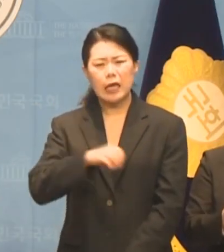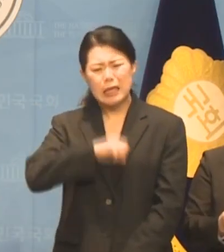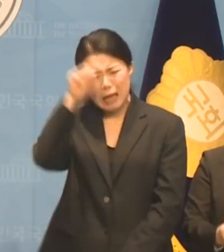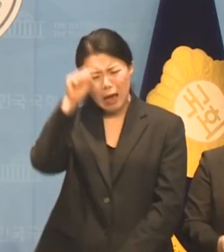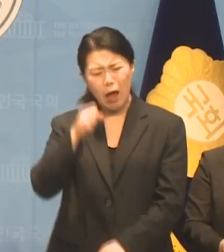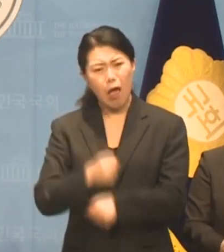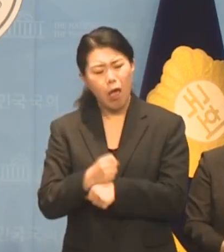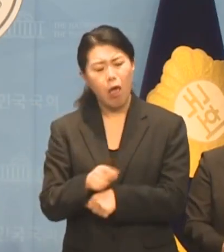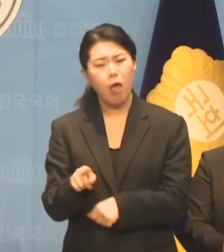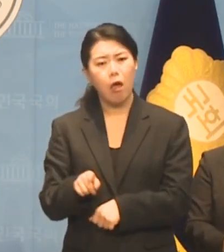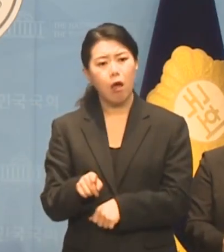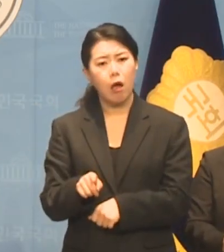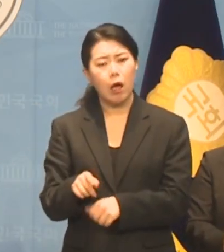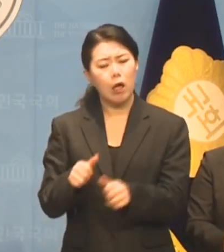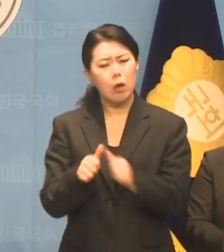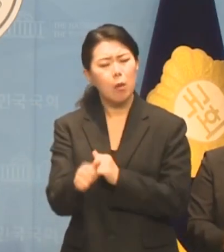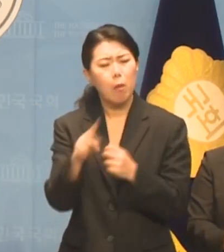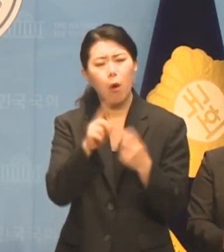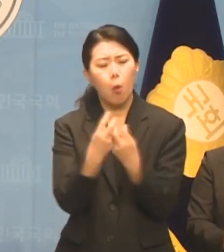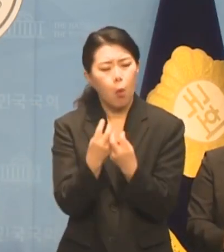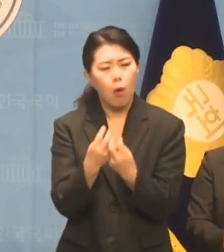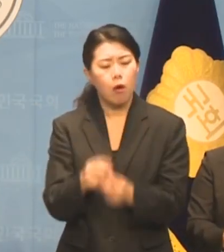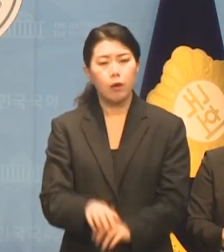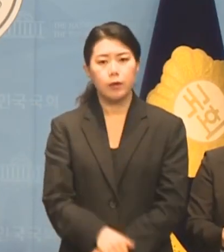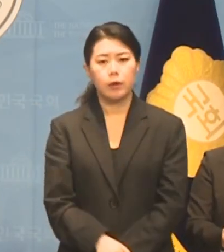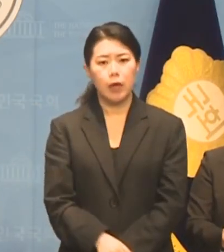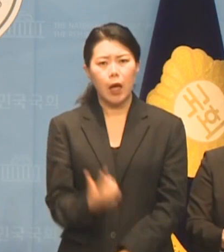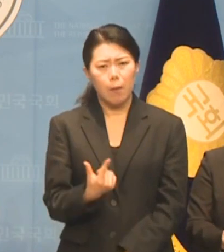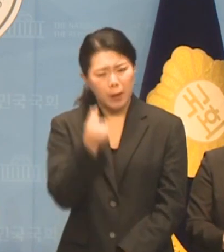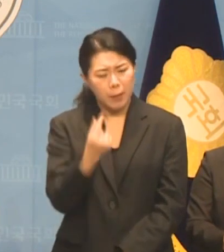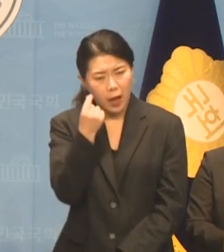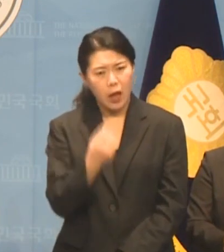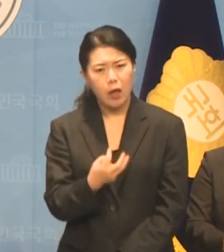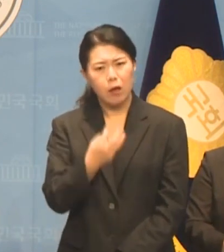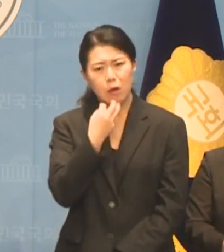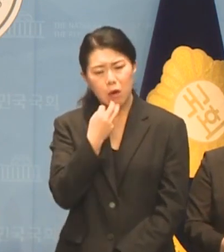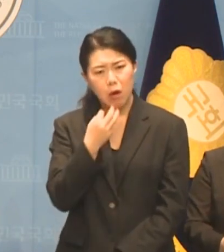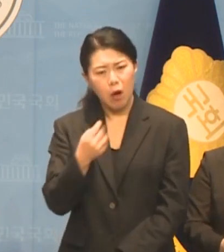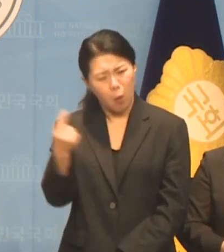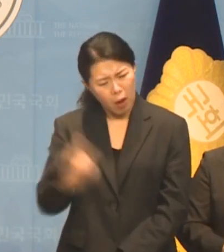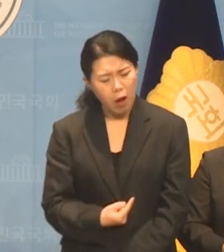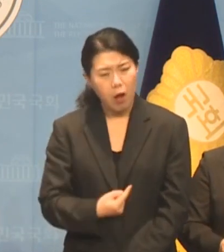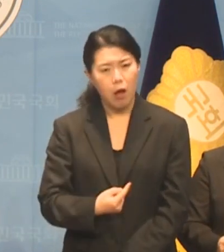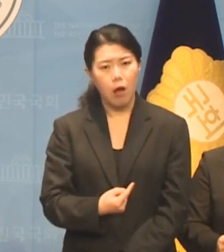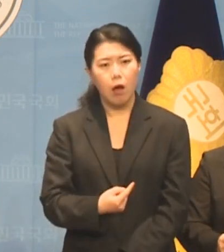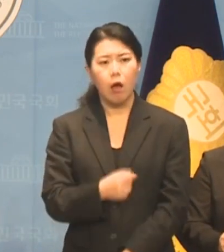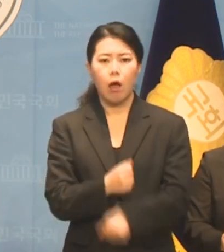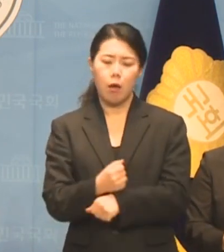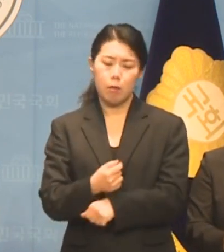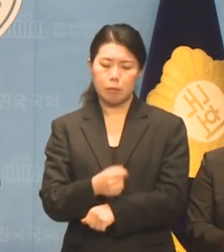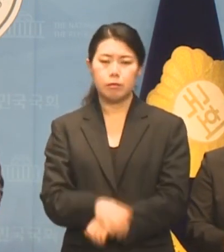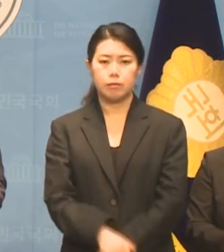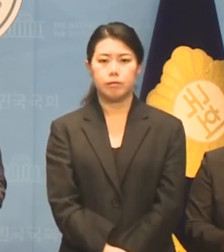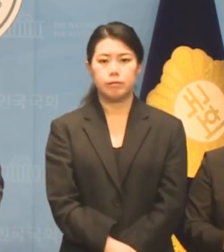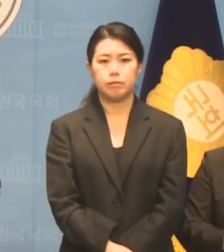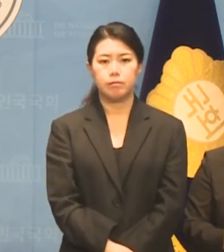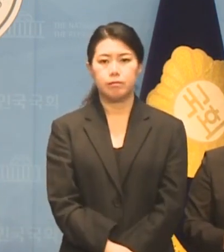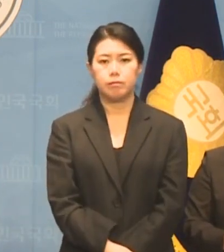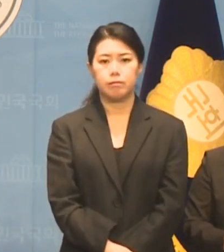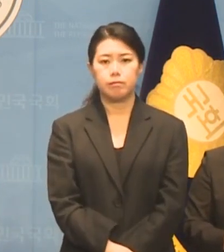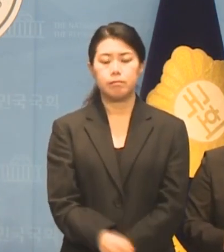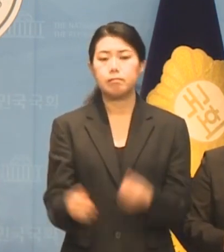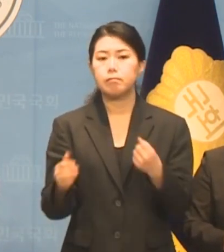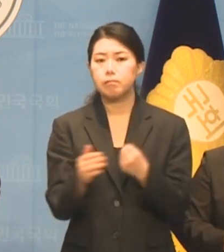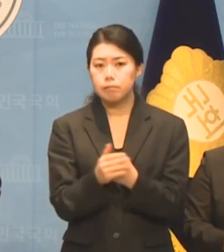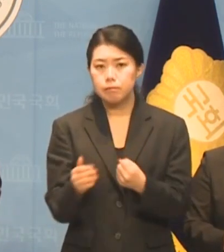나왔다. 이기는 방법을 알려달라. 빨리 서울로 올라오라 라고 했다는 것입니다.